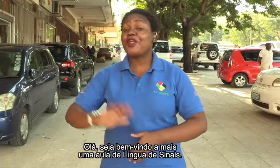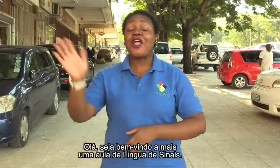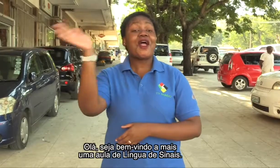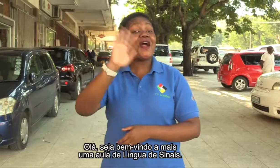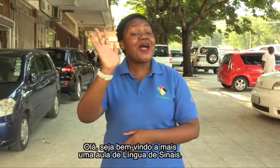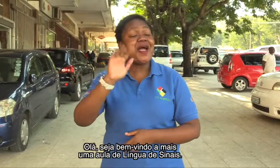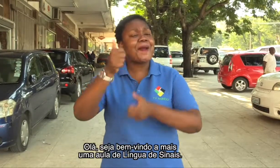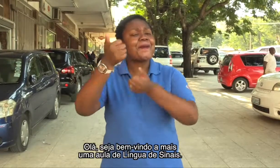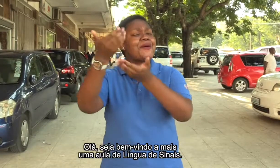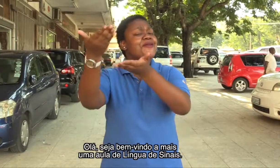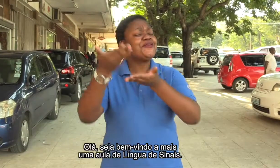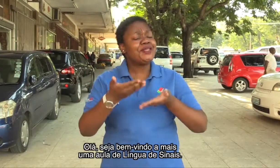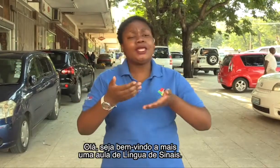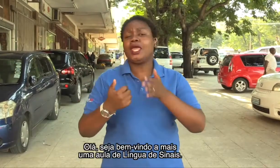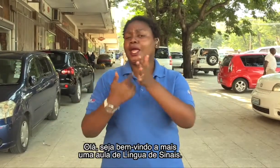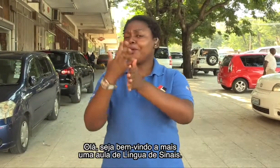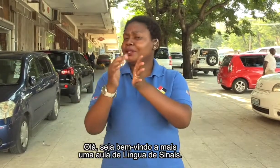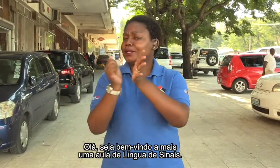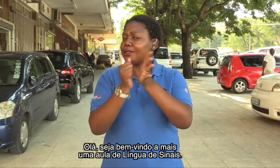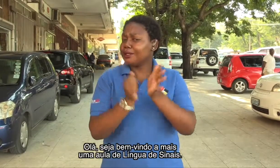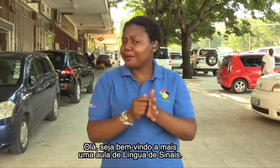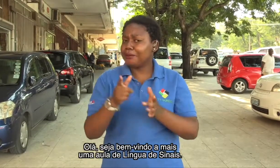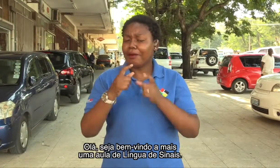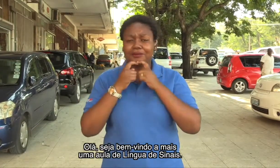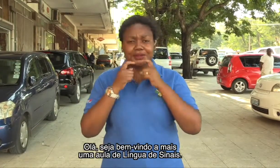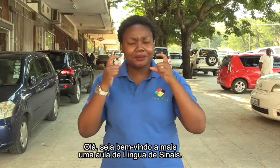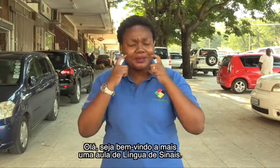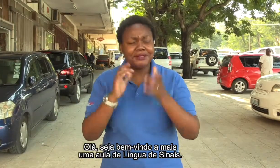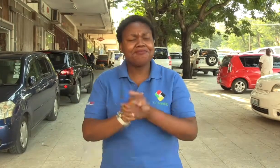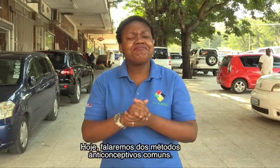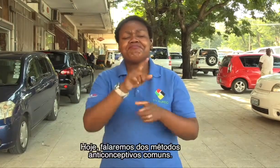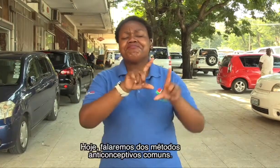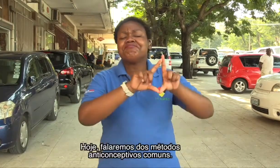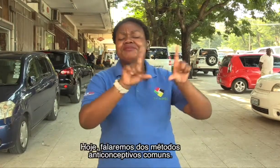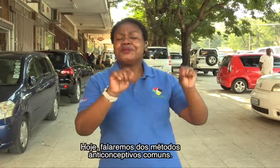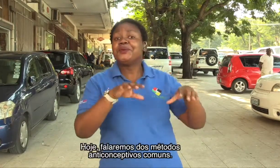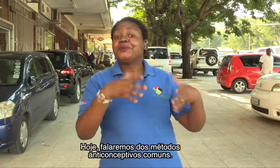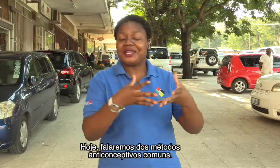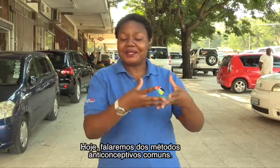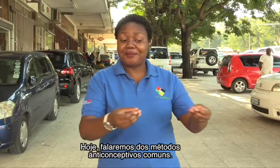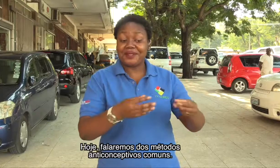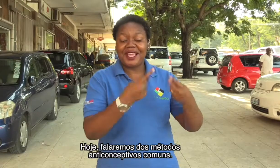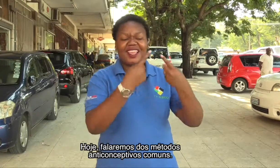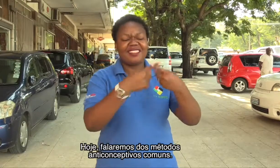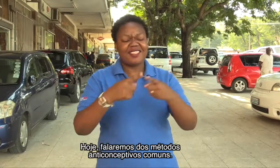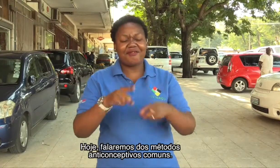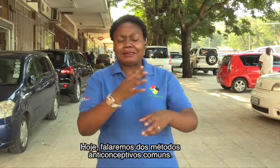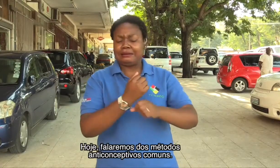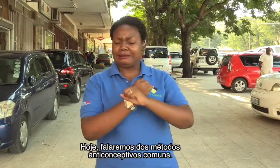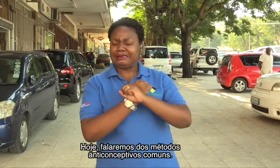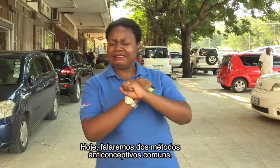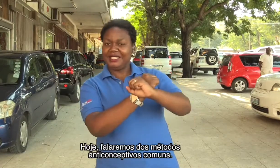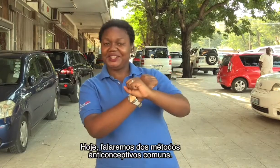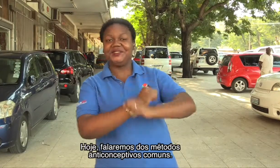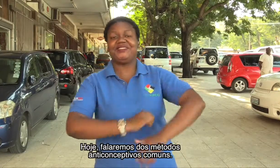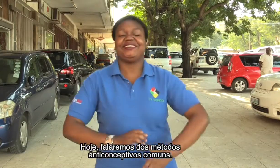Olá, seja bem-vindo a mais uma aula de Língua de Sinais. O tema de hoje são métodos anticonceptivos